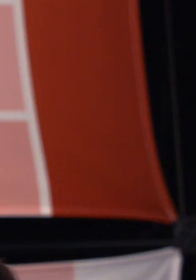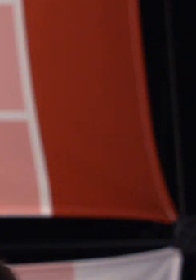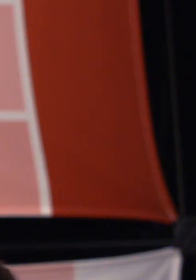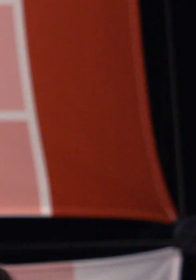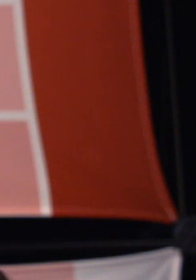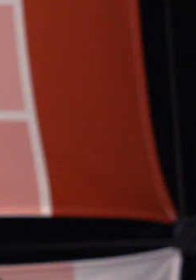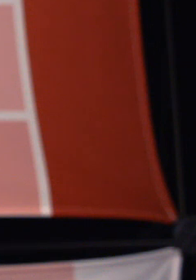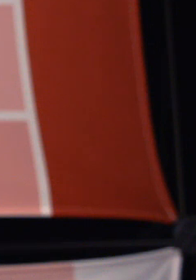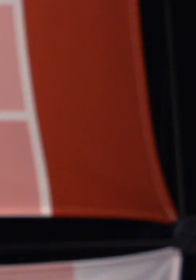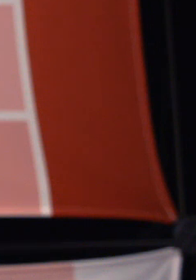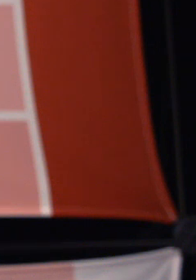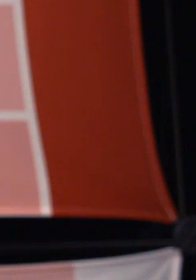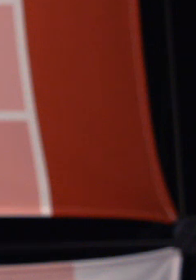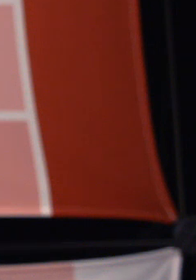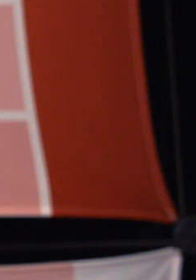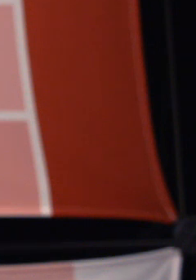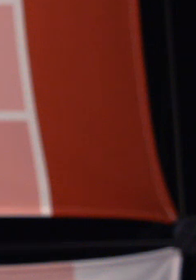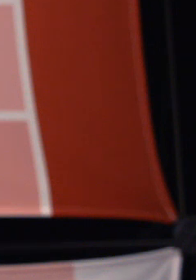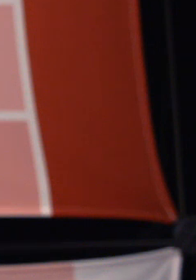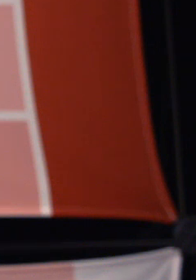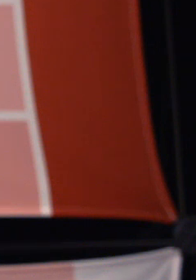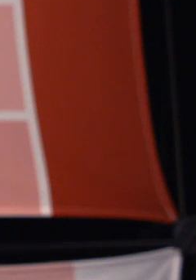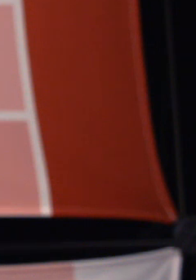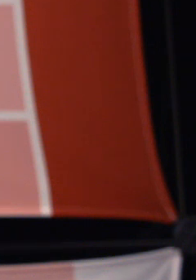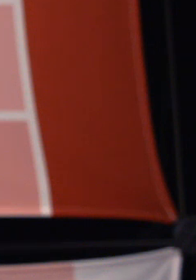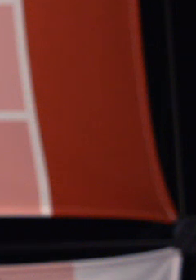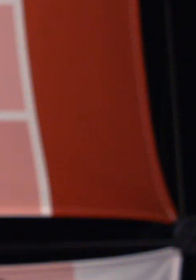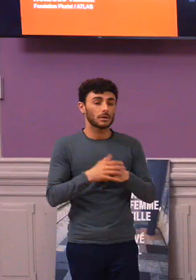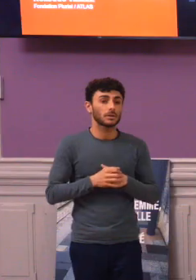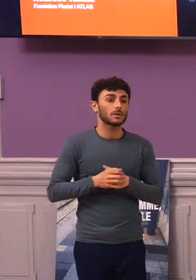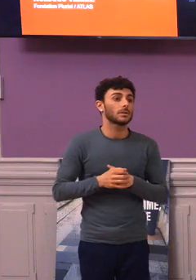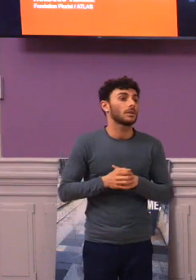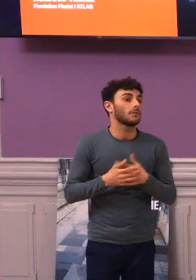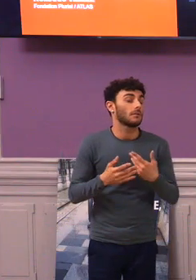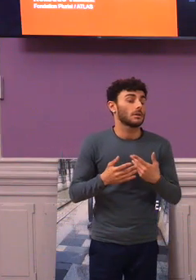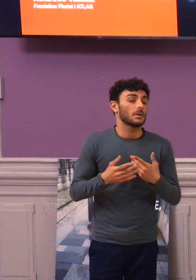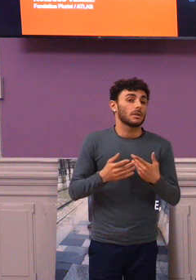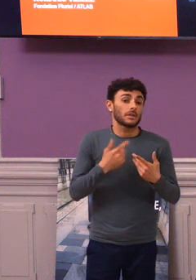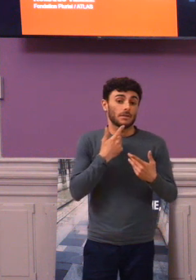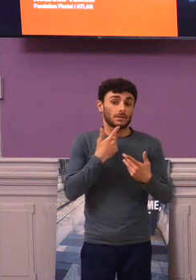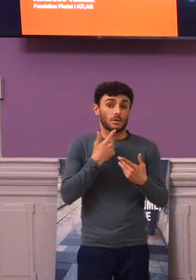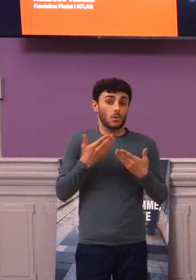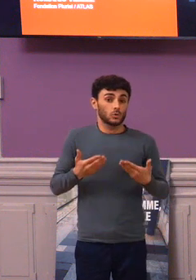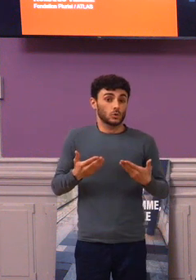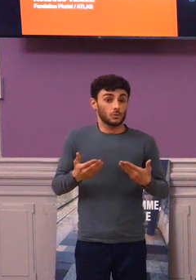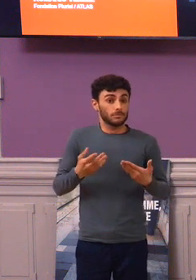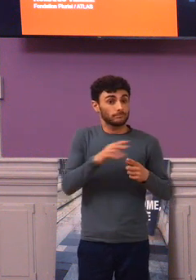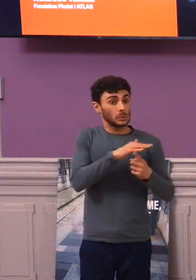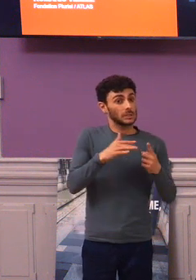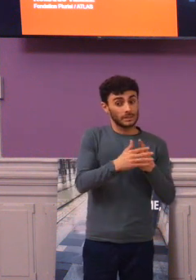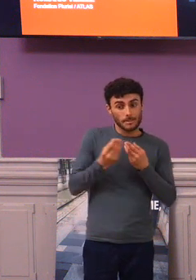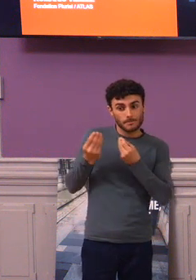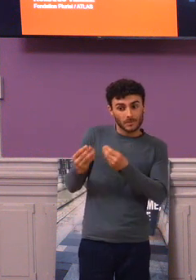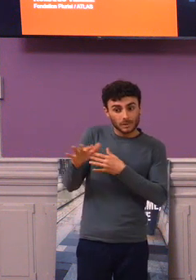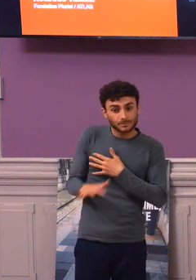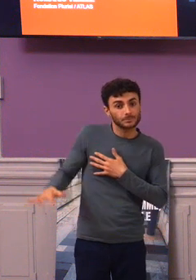Hanouna pour le temps de cerveau disponible vous savez c'était une moujotent peut-être bien je sais plus qui c'est qui parler de ça et bien voilà aujourd'hui on a fabriqué une génération de personnes